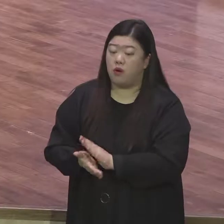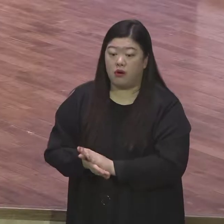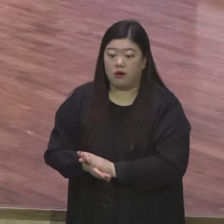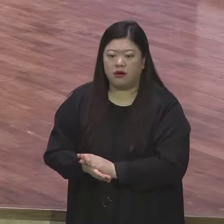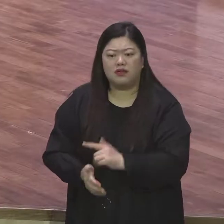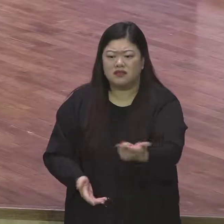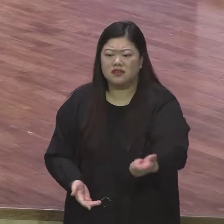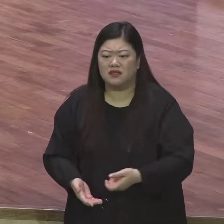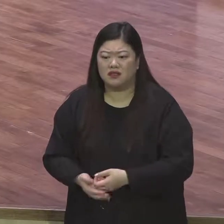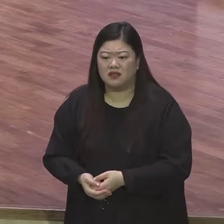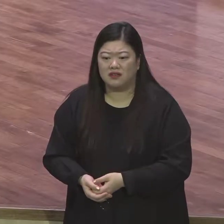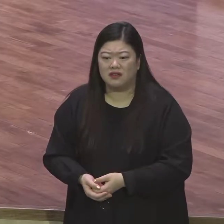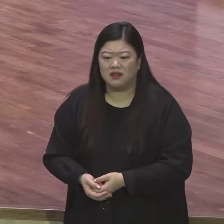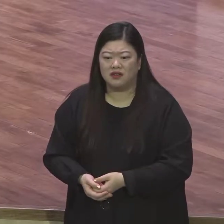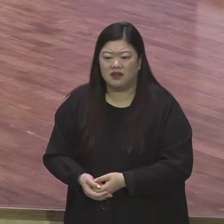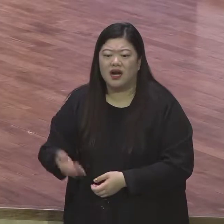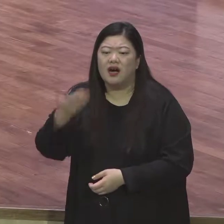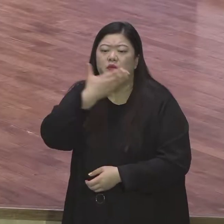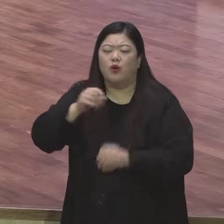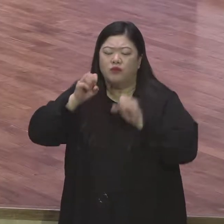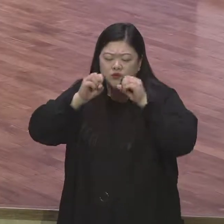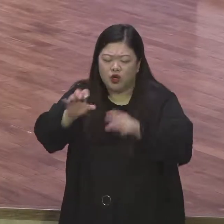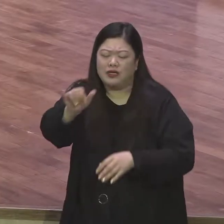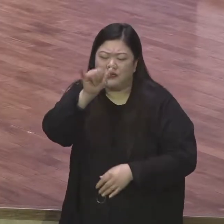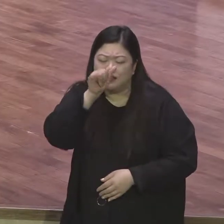확실한 복음을 증거해야지.